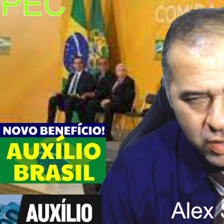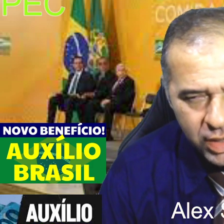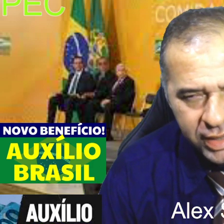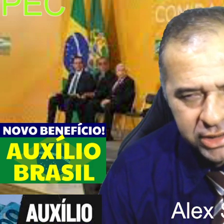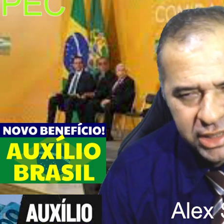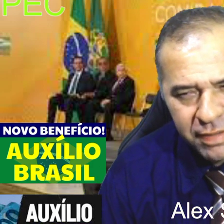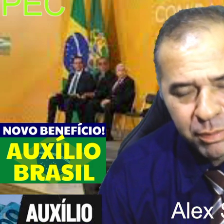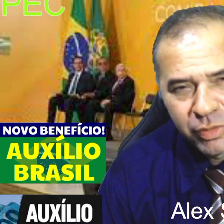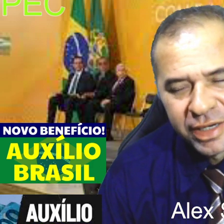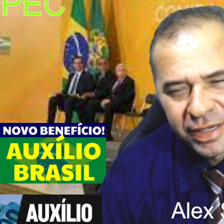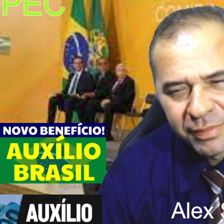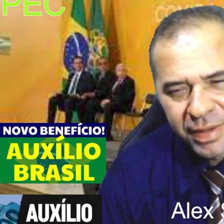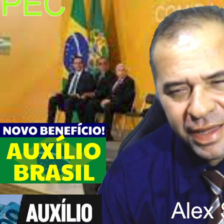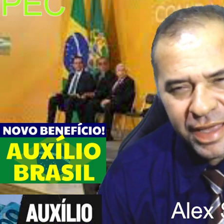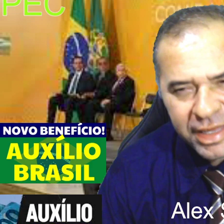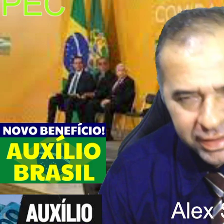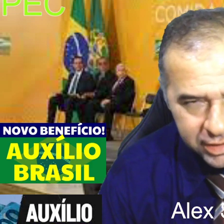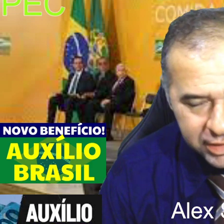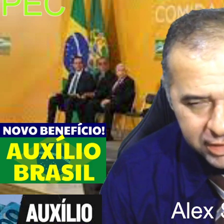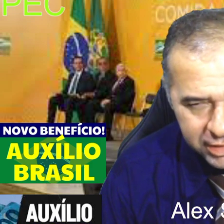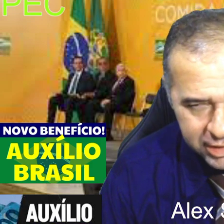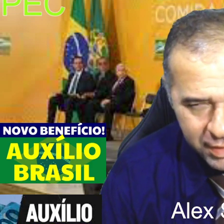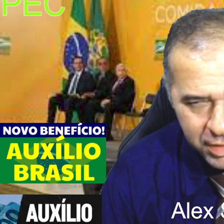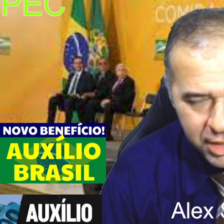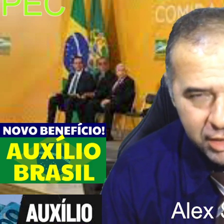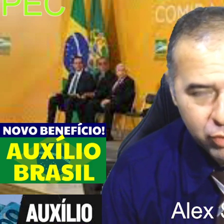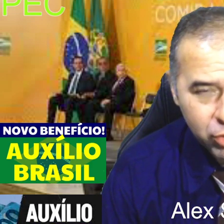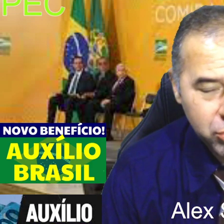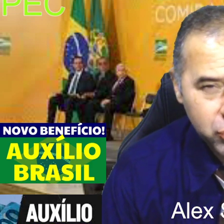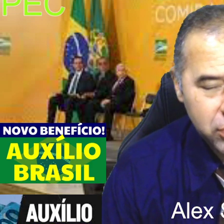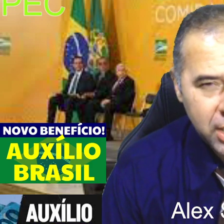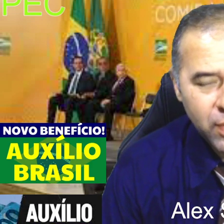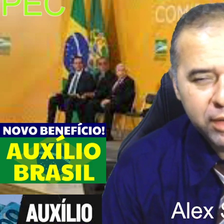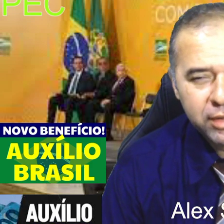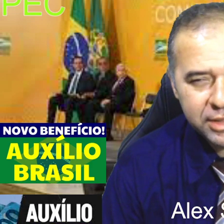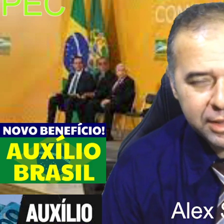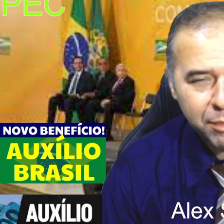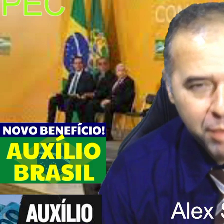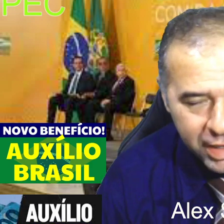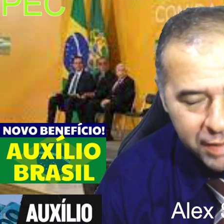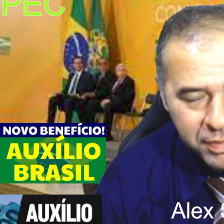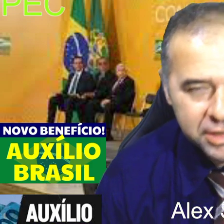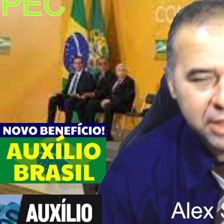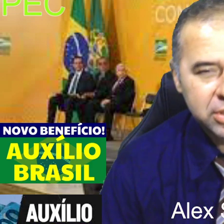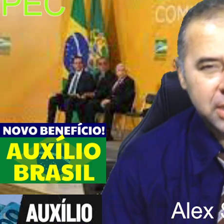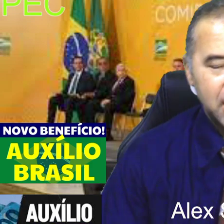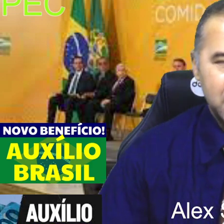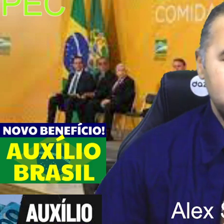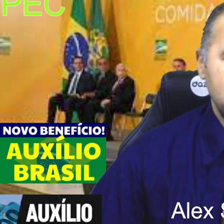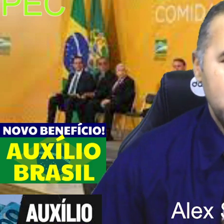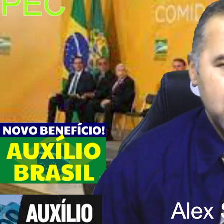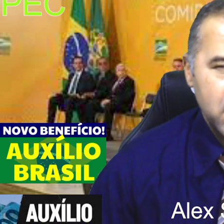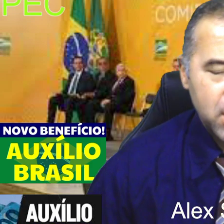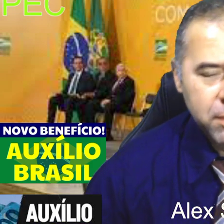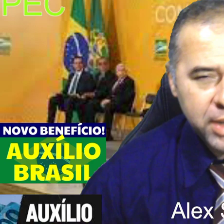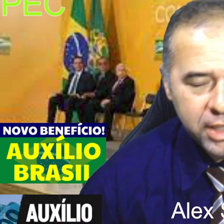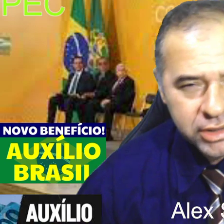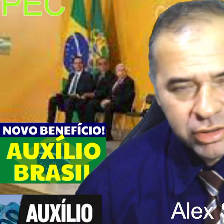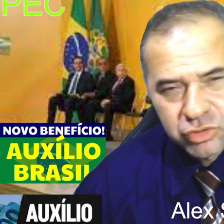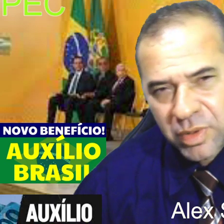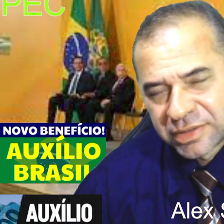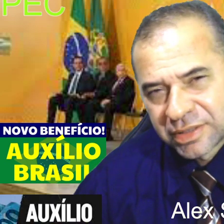mesa Alex que programa é esse Você sabe que todo mundo está aguardando essa pé que passar no Senado